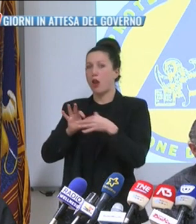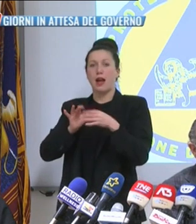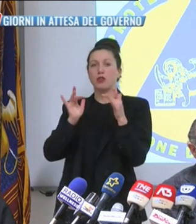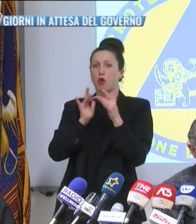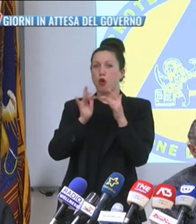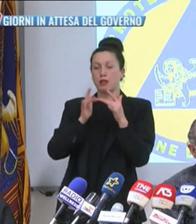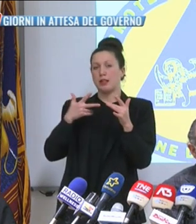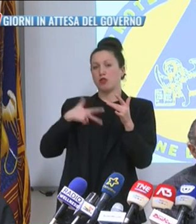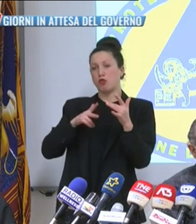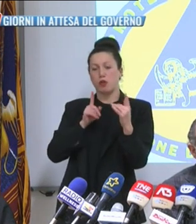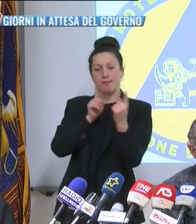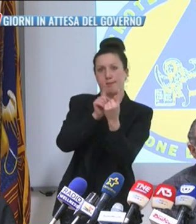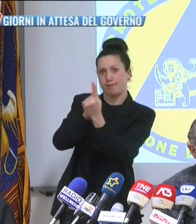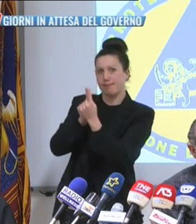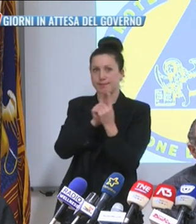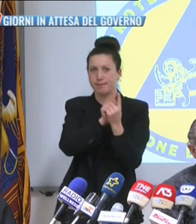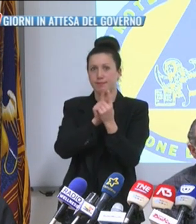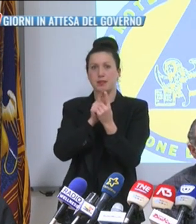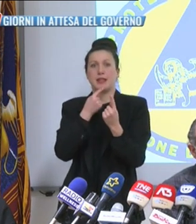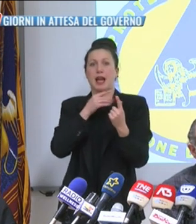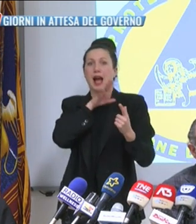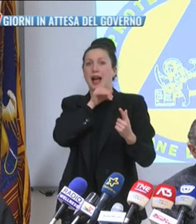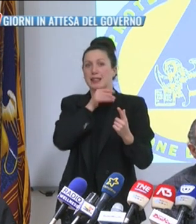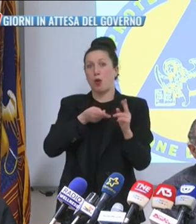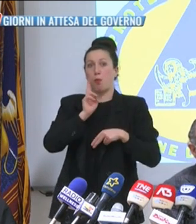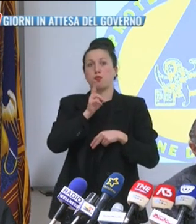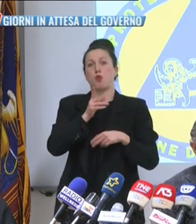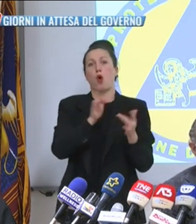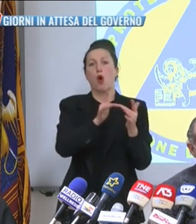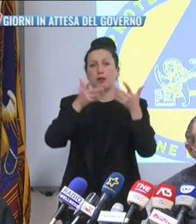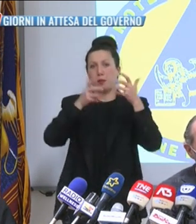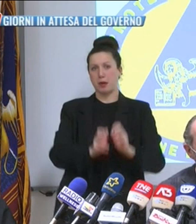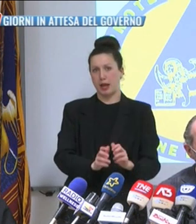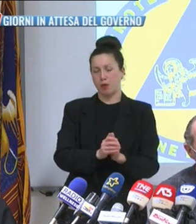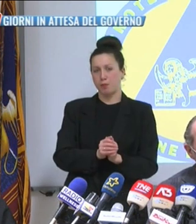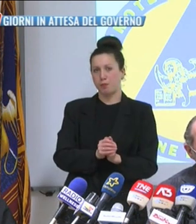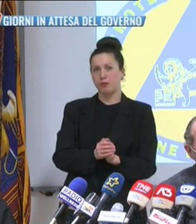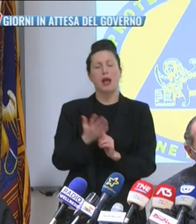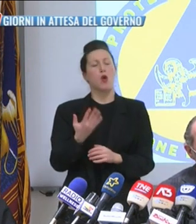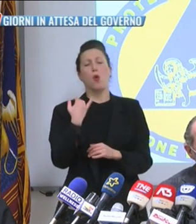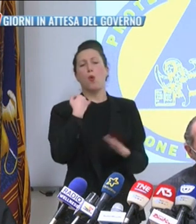consegue. Ecco, l'ultimo accenno, se lei gradisce, c'è